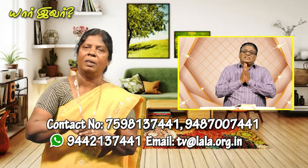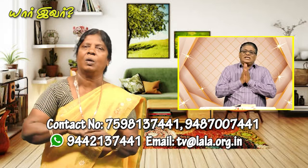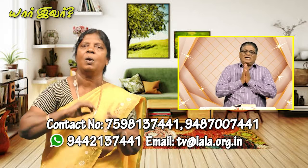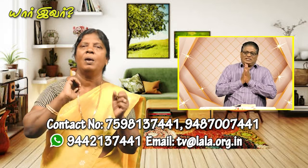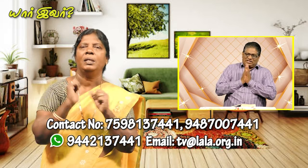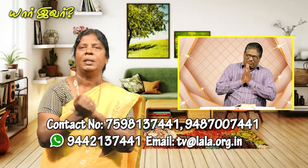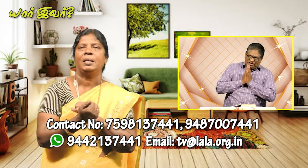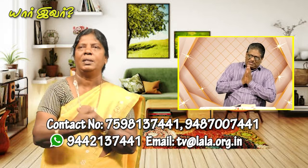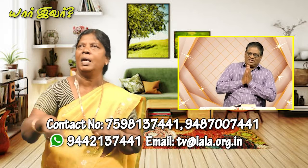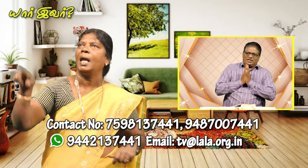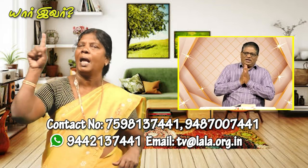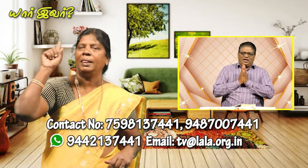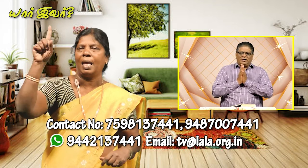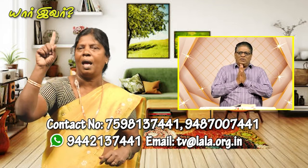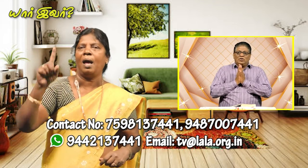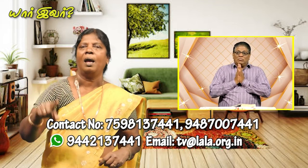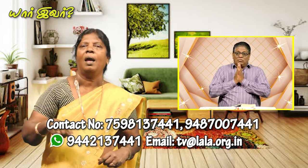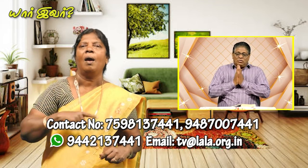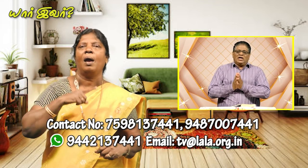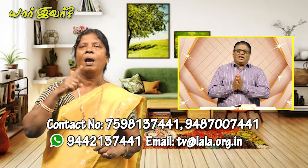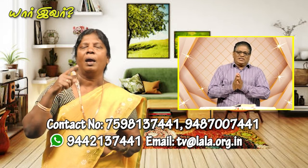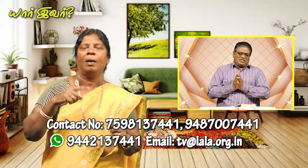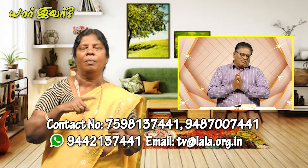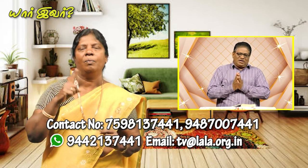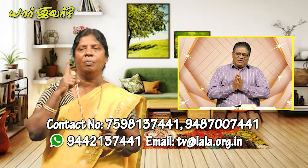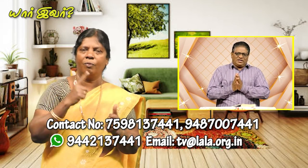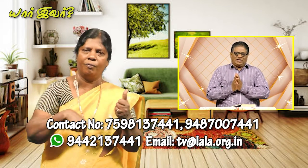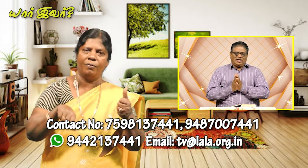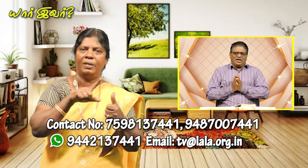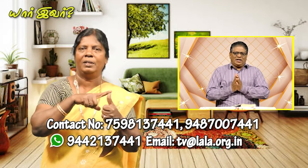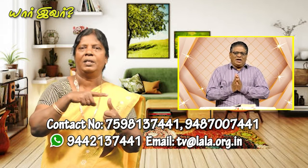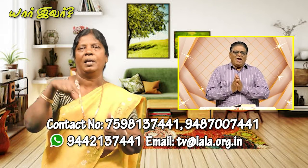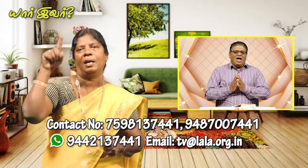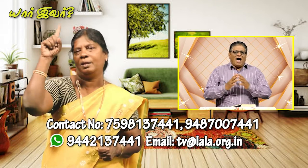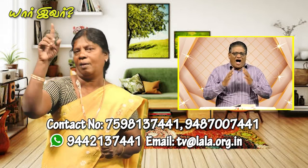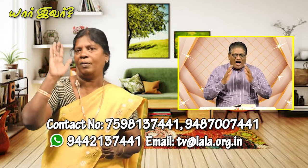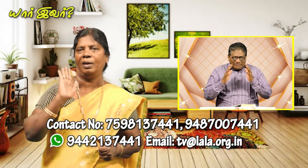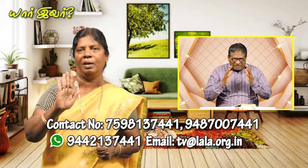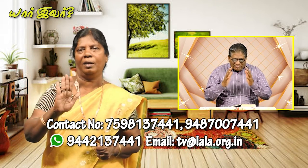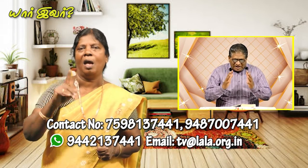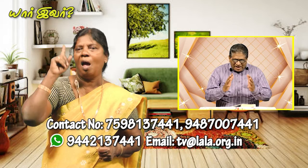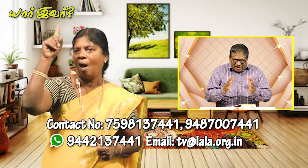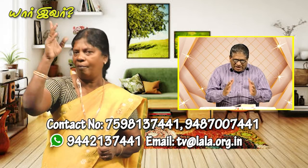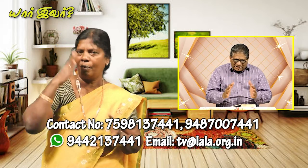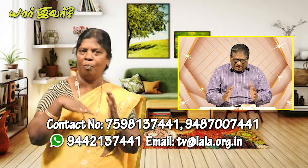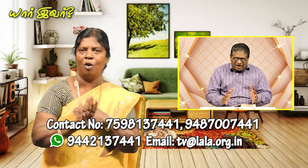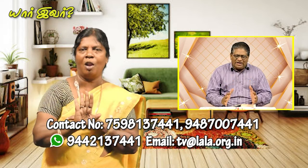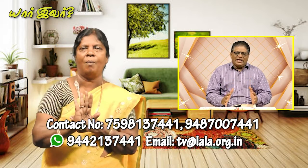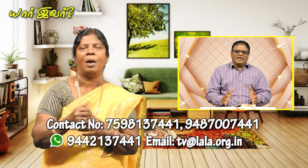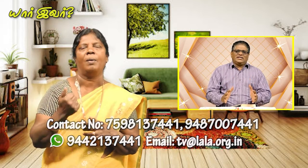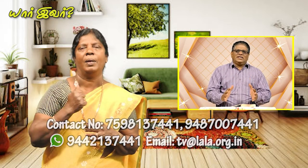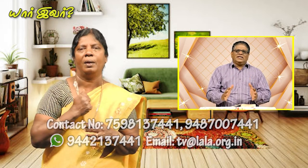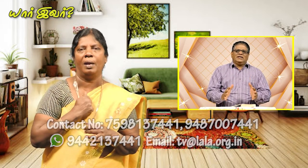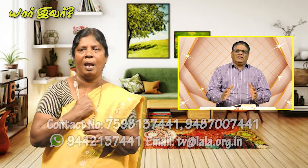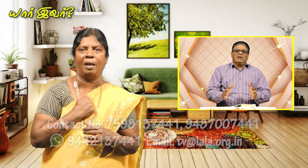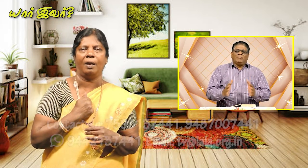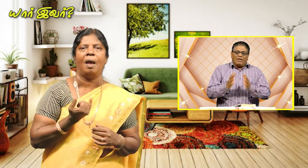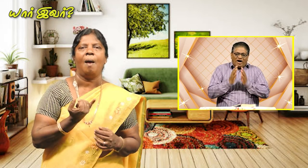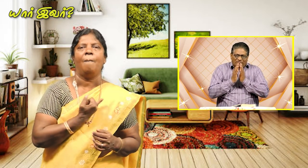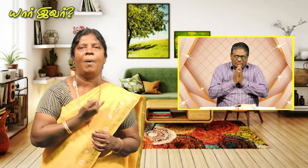சகலத்துக்கும் சிருஷ்டி கர்த்தாவாக இருக்கிறார், மூல கர்த்தாவாக இருக்கிறார். அவர் வழியாகத்தான்